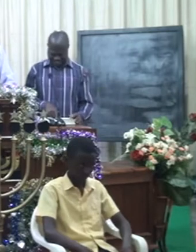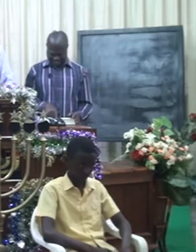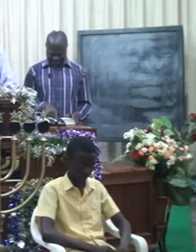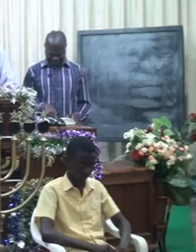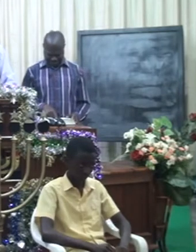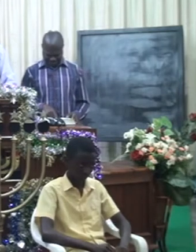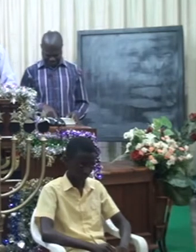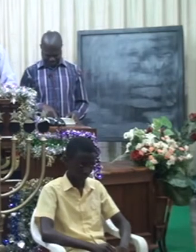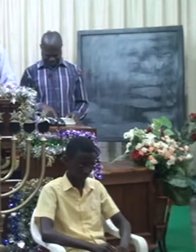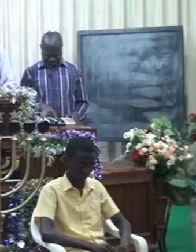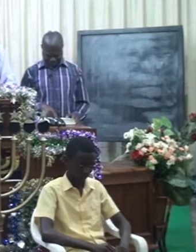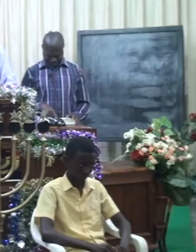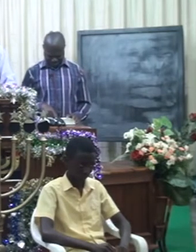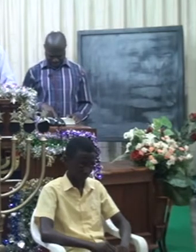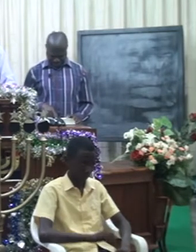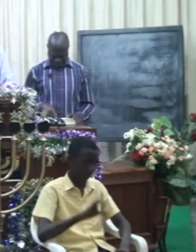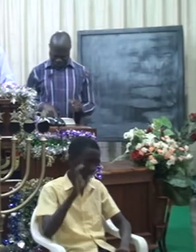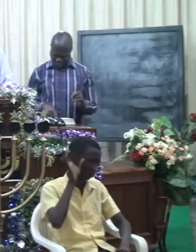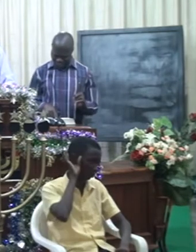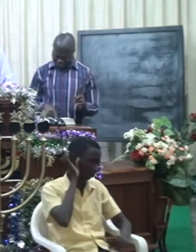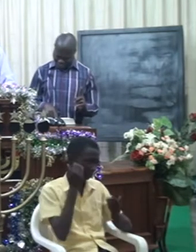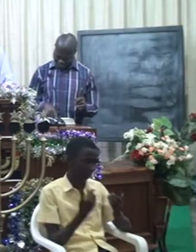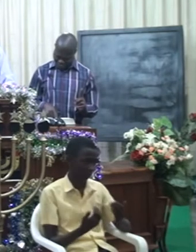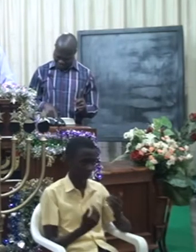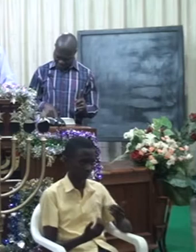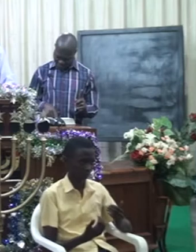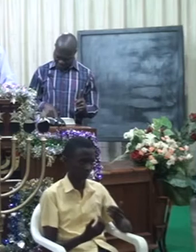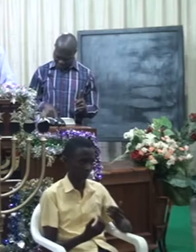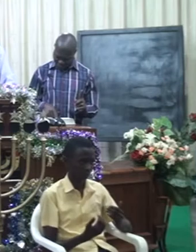kuasi. Écoutez maintenant. Tusikie sasa.